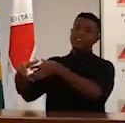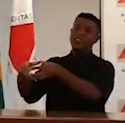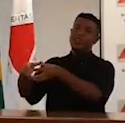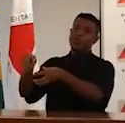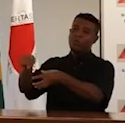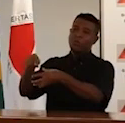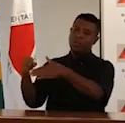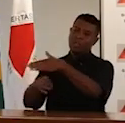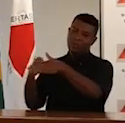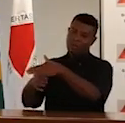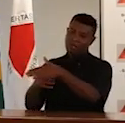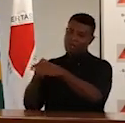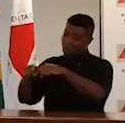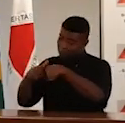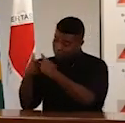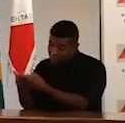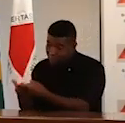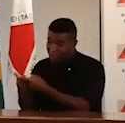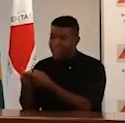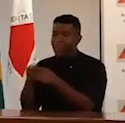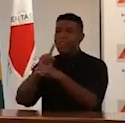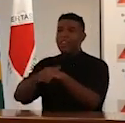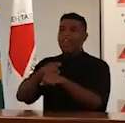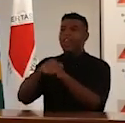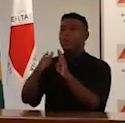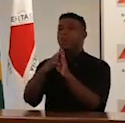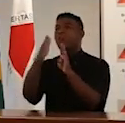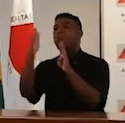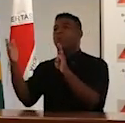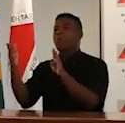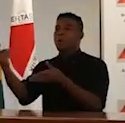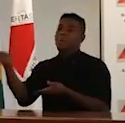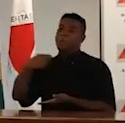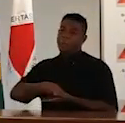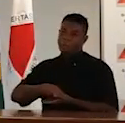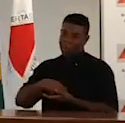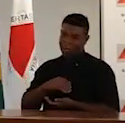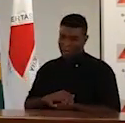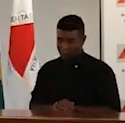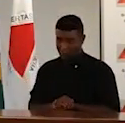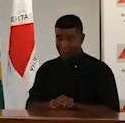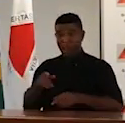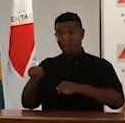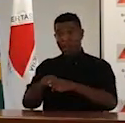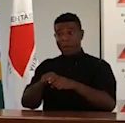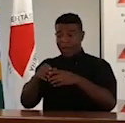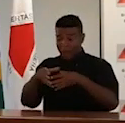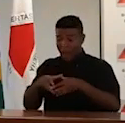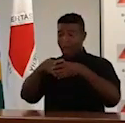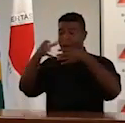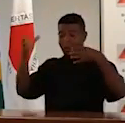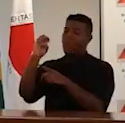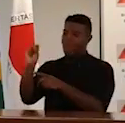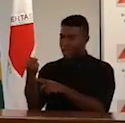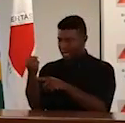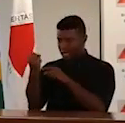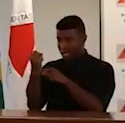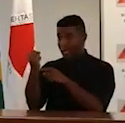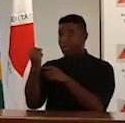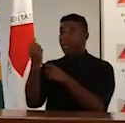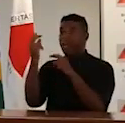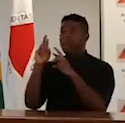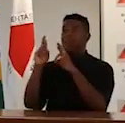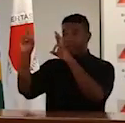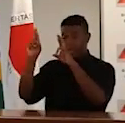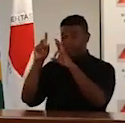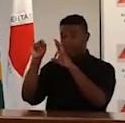anunciando hoje a ampliação da nossa participação do Fundo Garantidor para Investimento, que vai